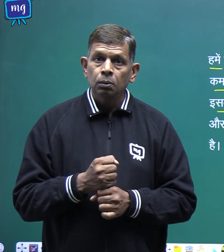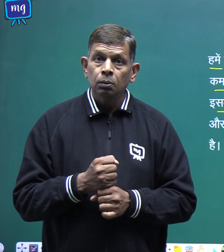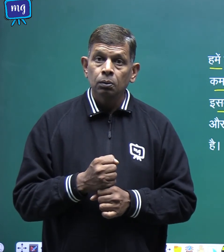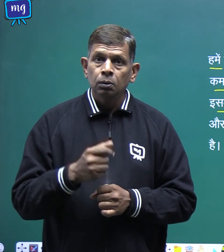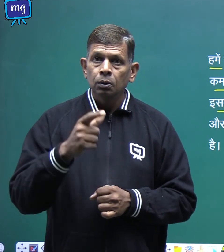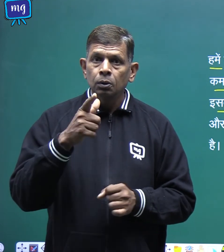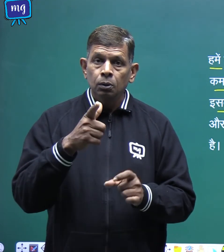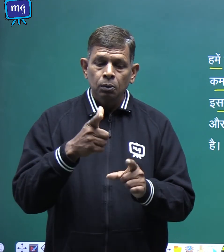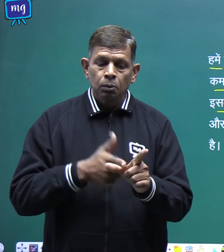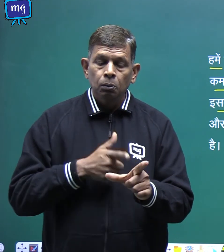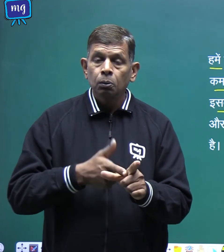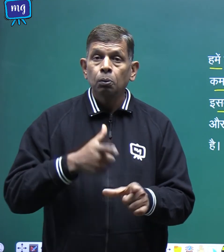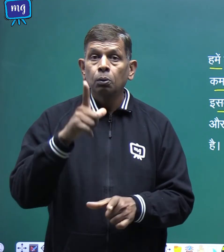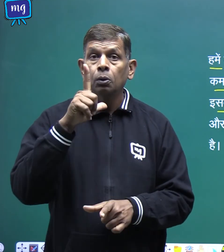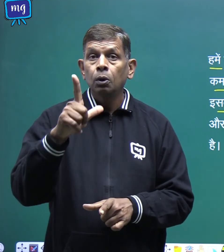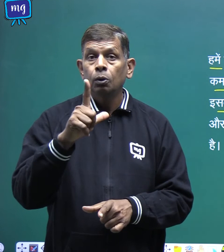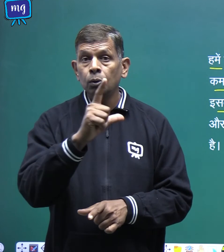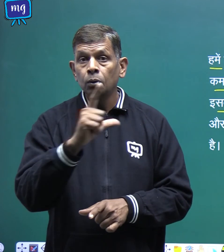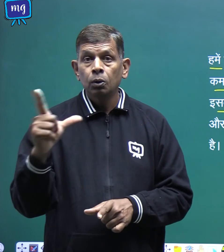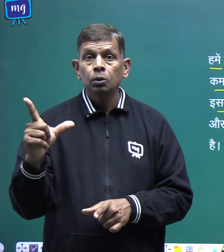लाखों वर्ष लगते हैं